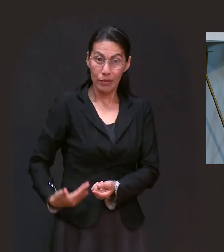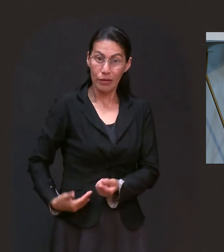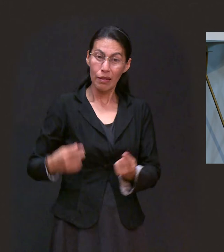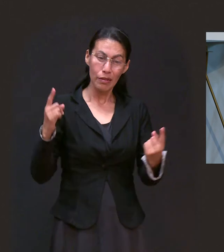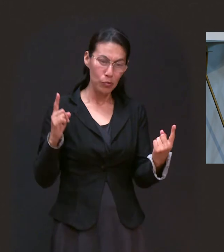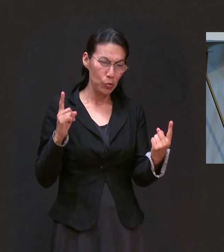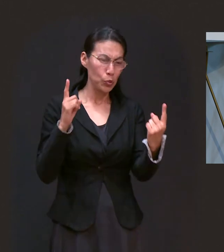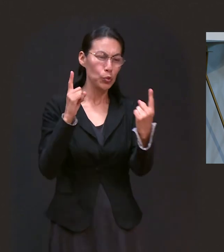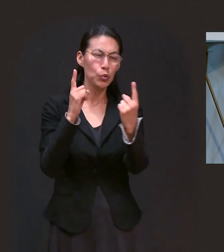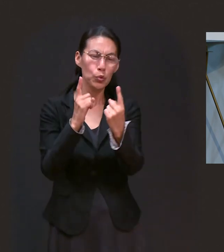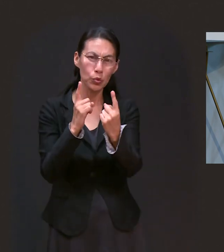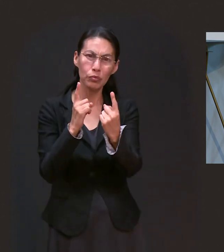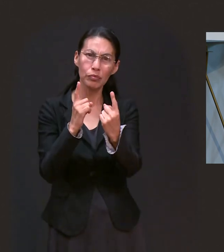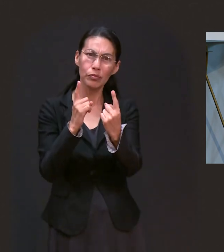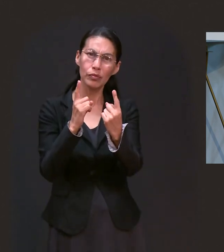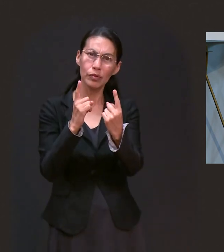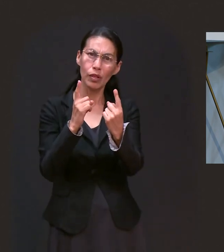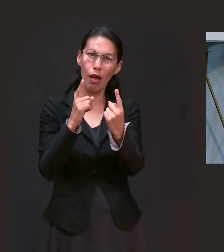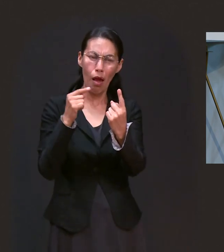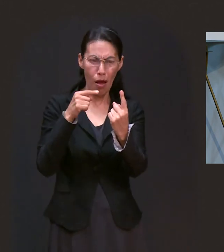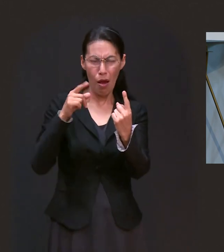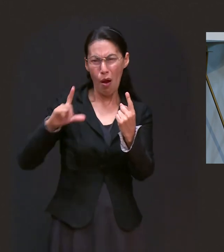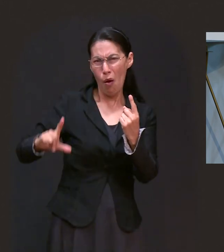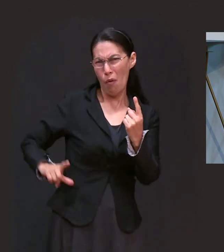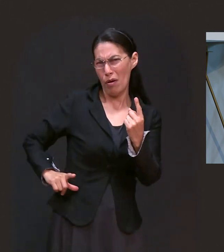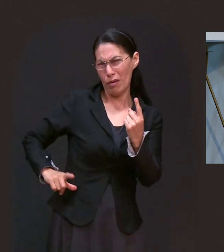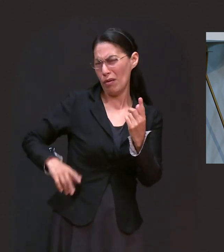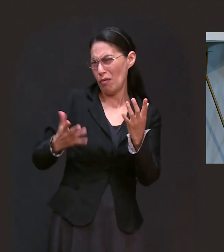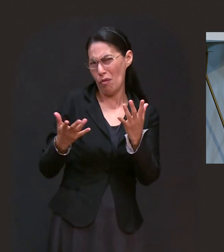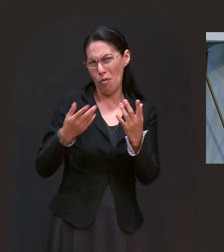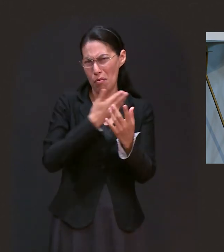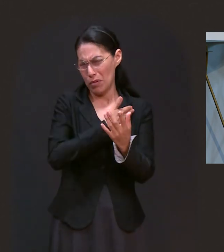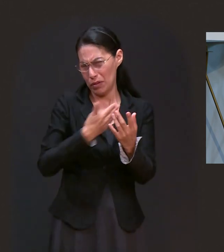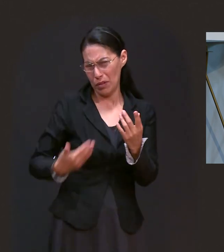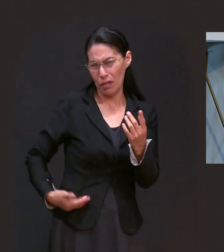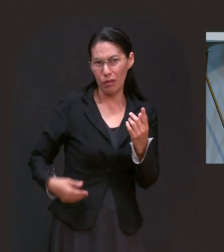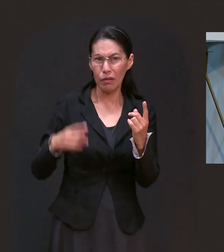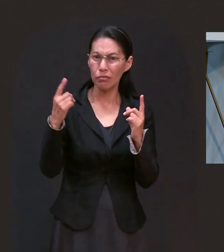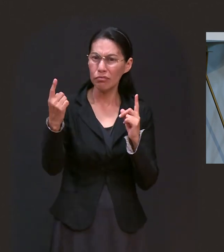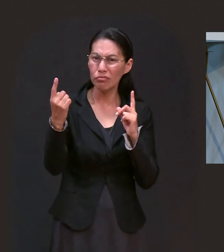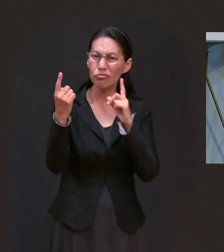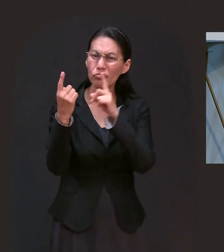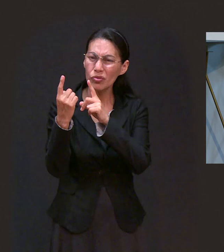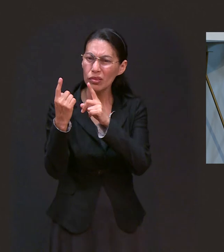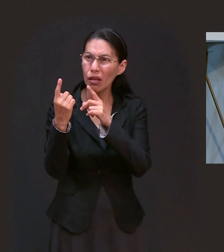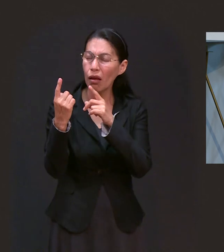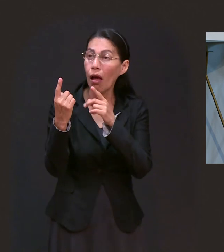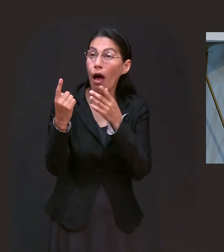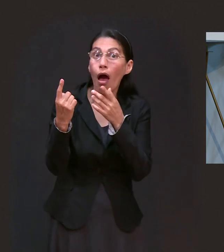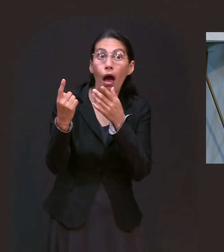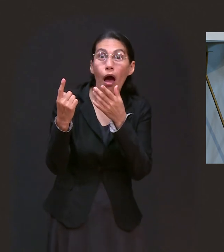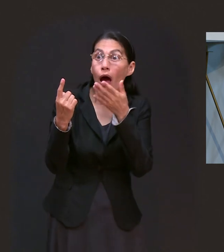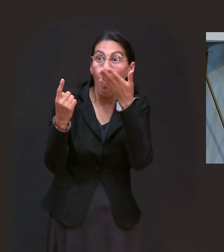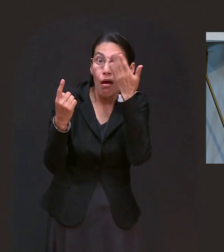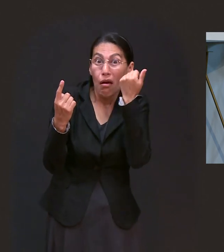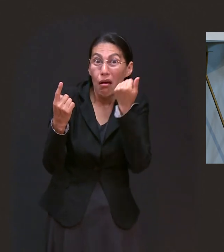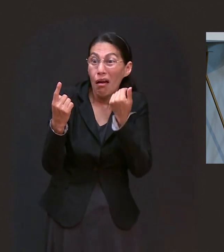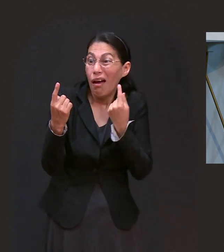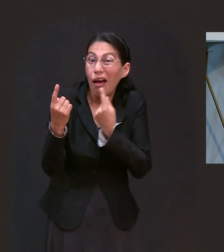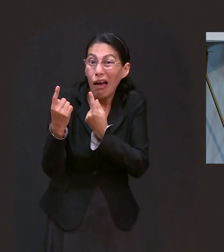que va adelante del gobernador y no sabe para qué va